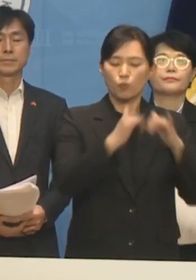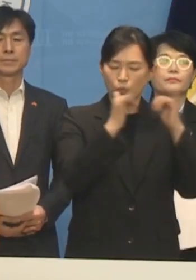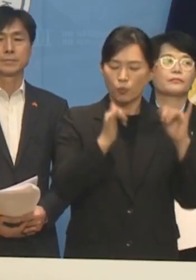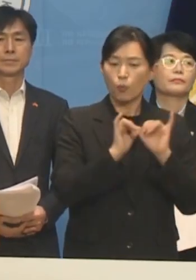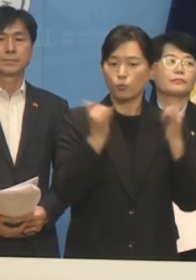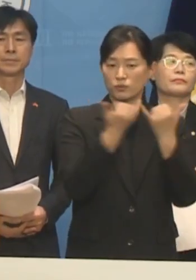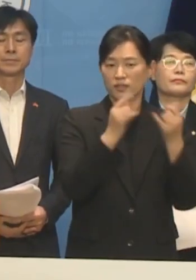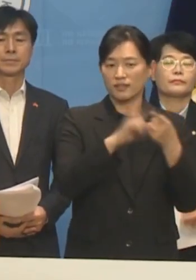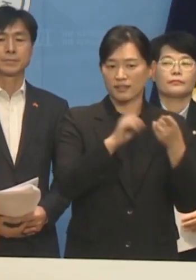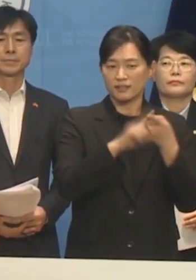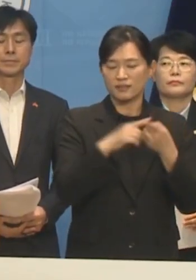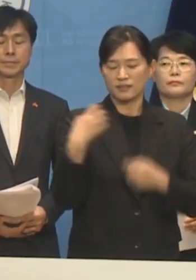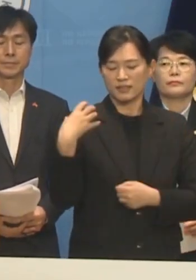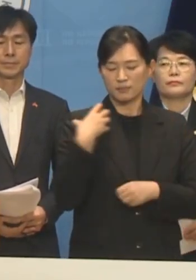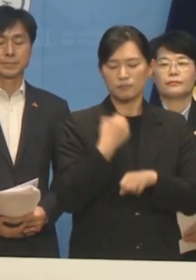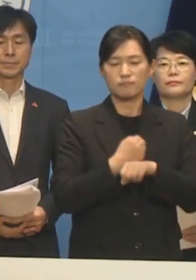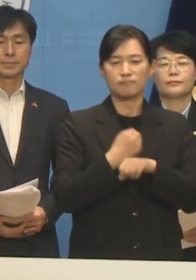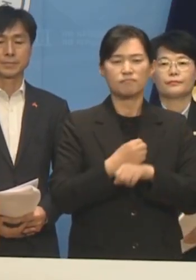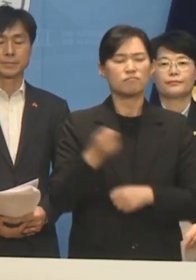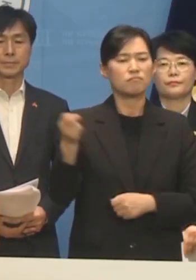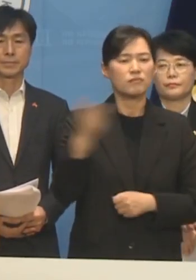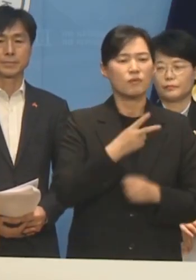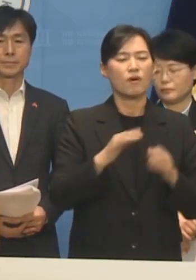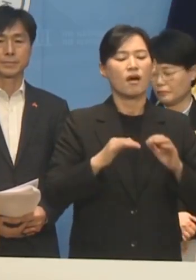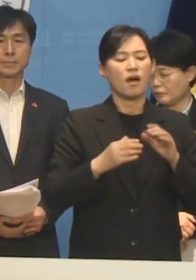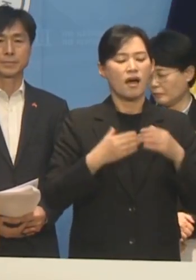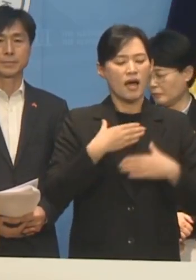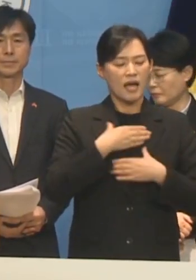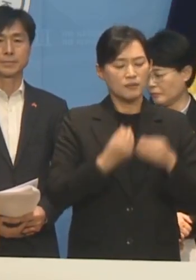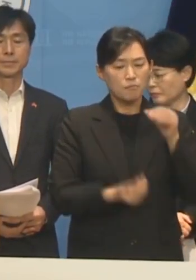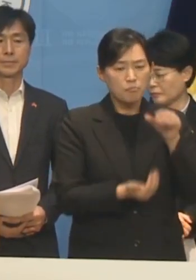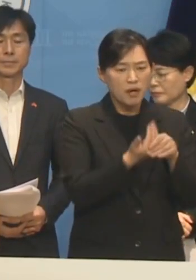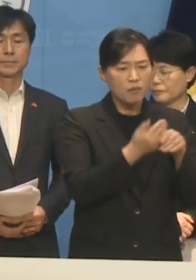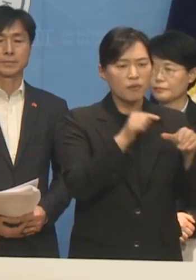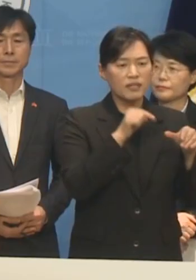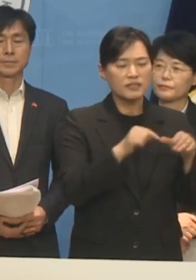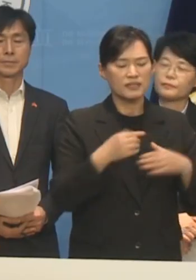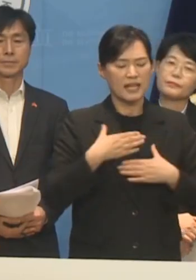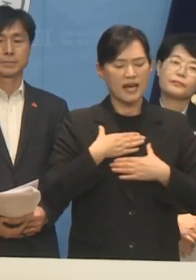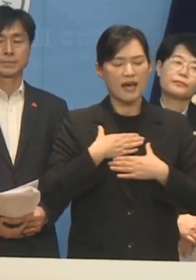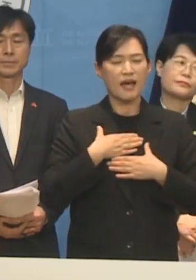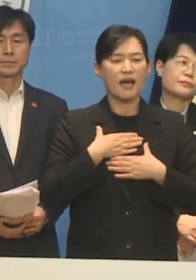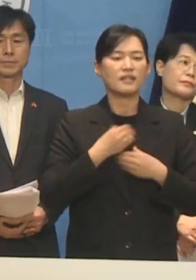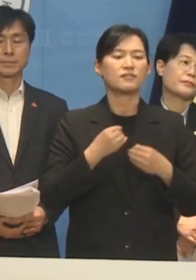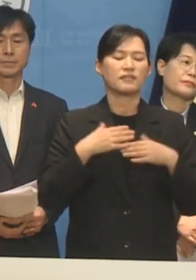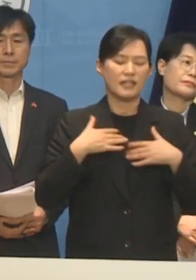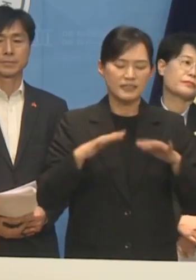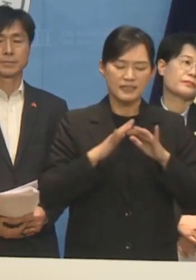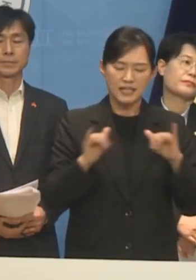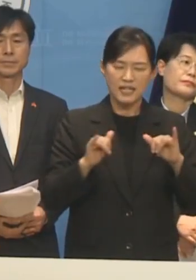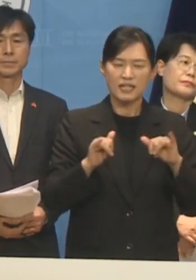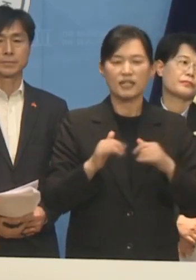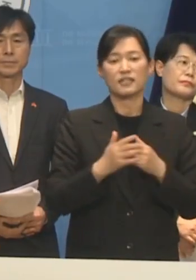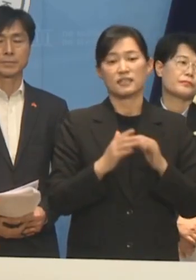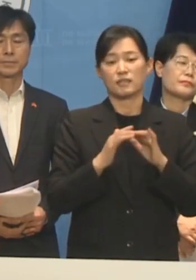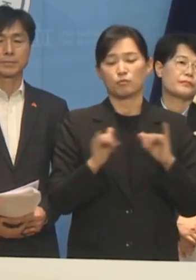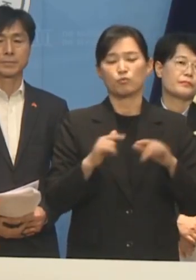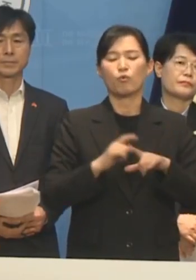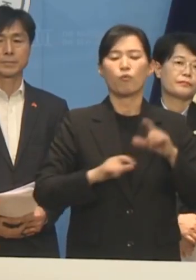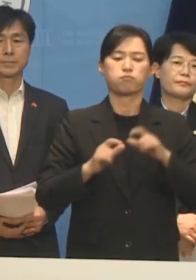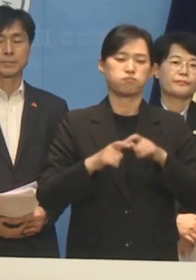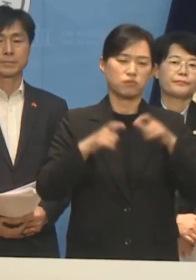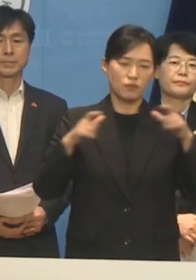수립하도록 의무화했습니다. 또한 안전사고에 취약한 안전약자의 범위도 확대하고 안전약자를 위한